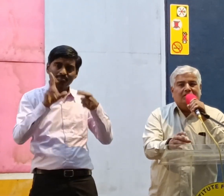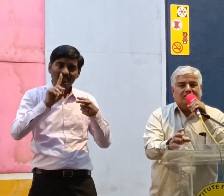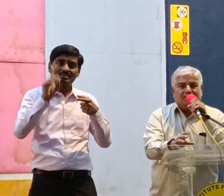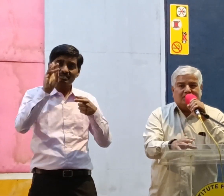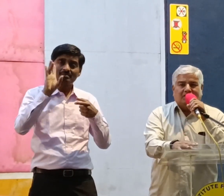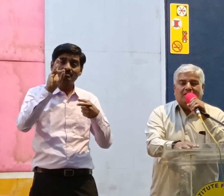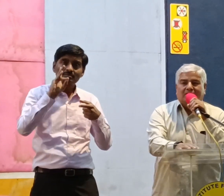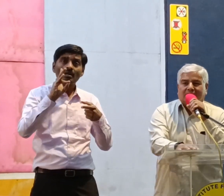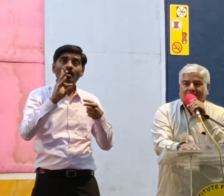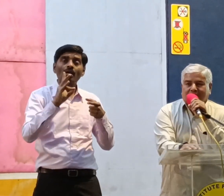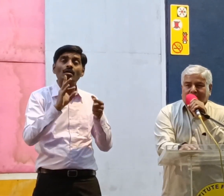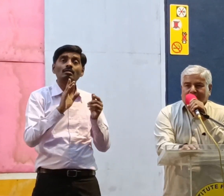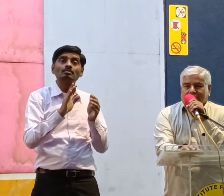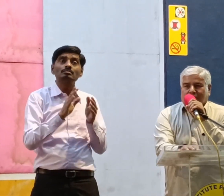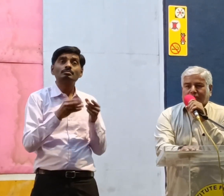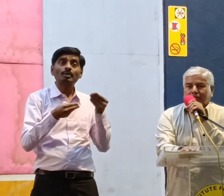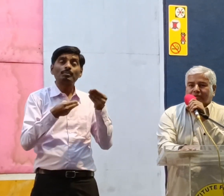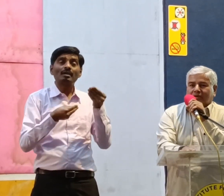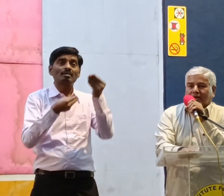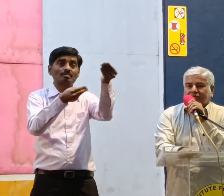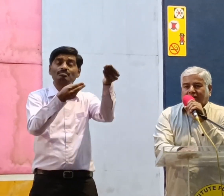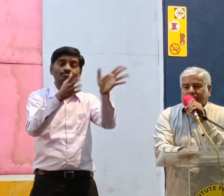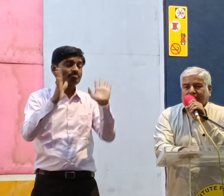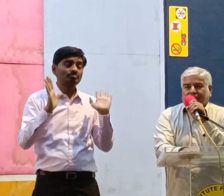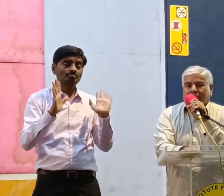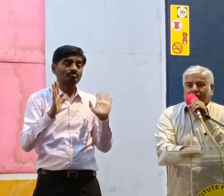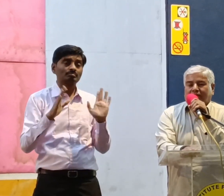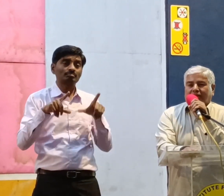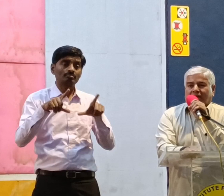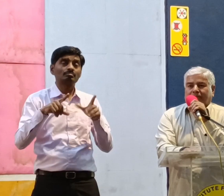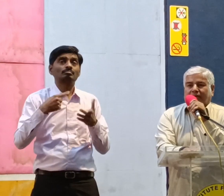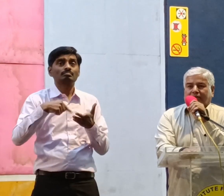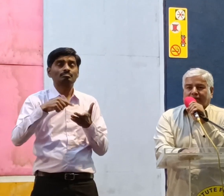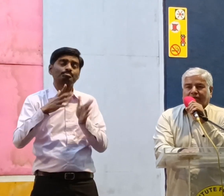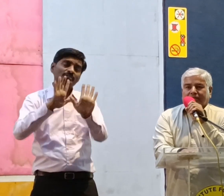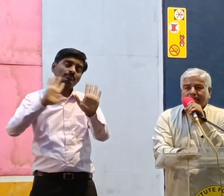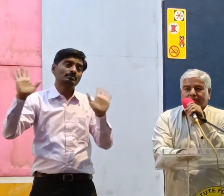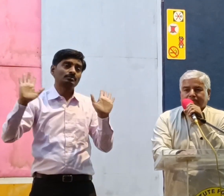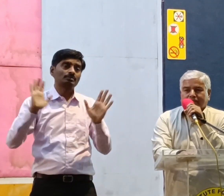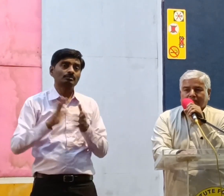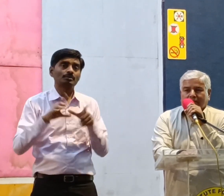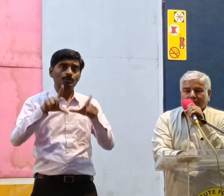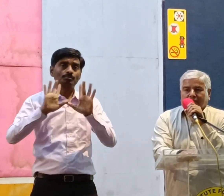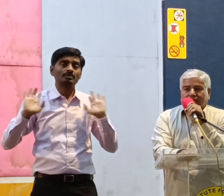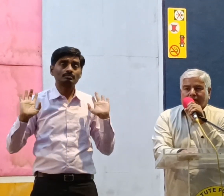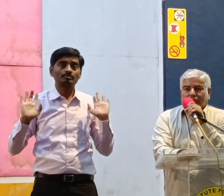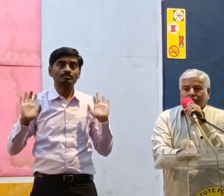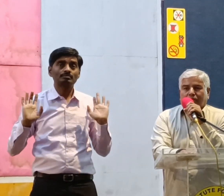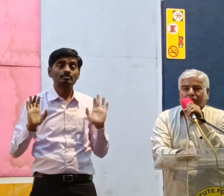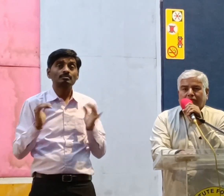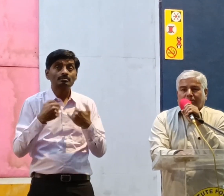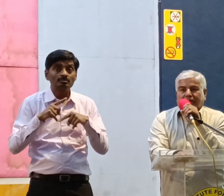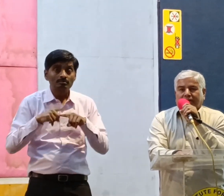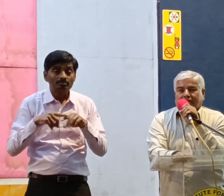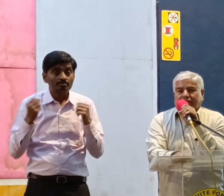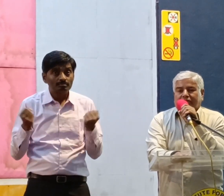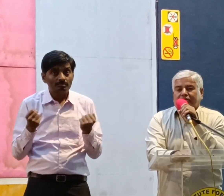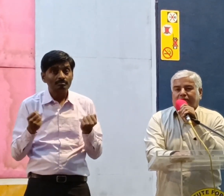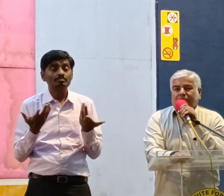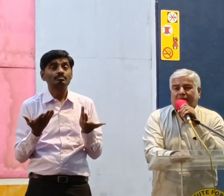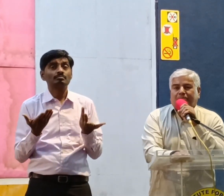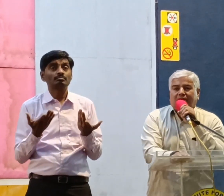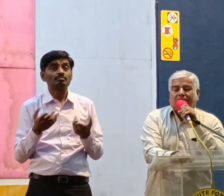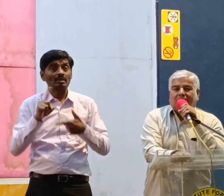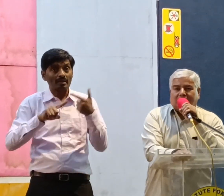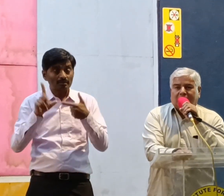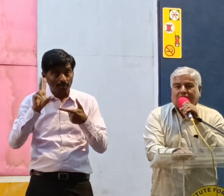અમે એ નથી કરી શકતા. તો આ સ્ટાફને અભિનંદન આપવા ઘટે કે એ લોકો તમારી આ